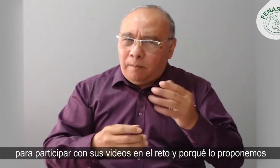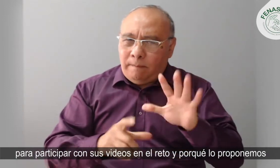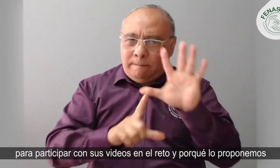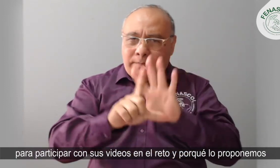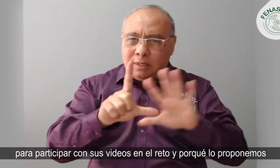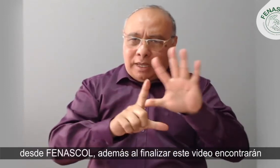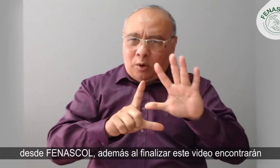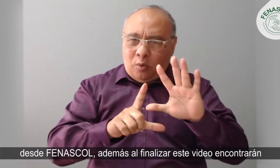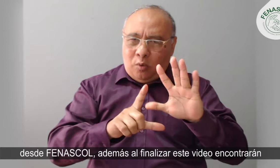FENASCOL.